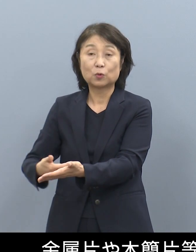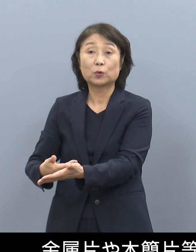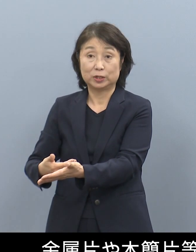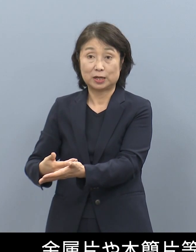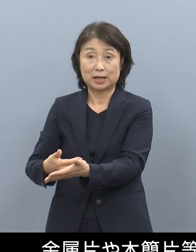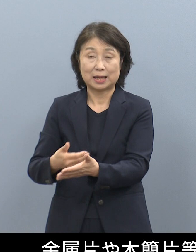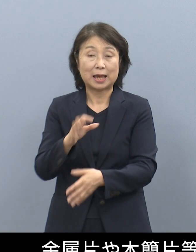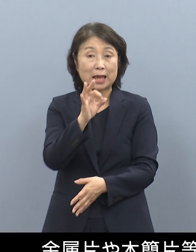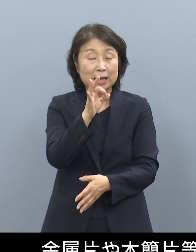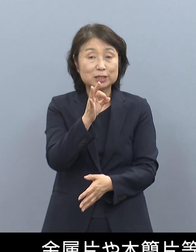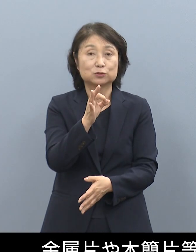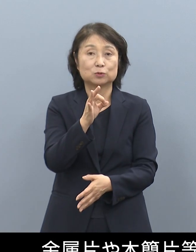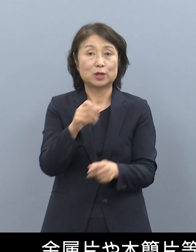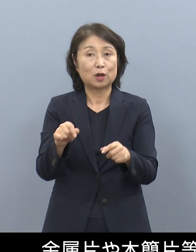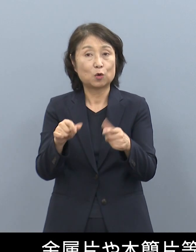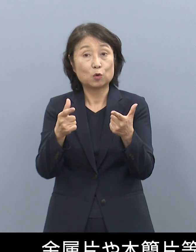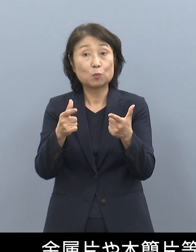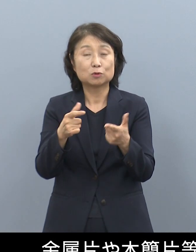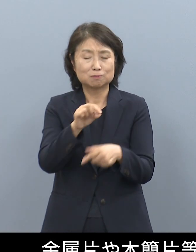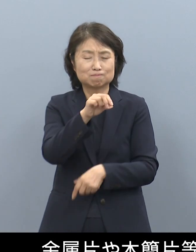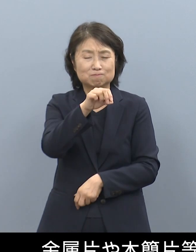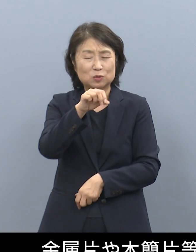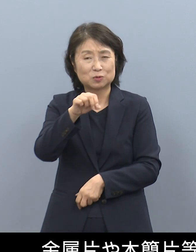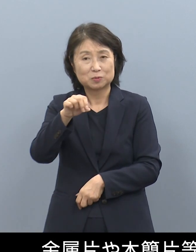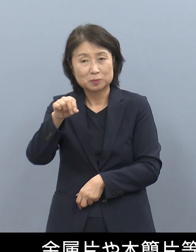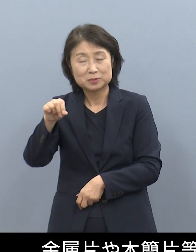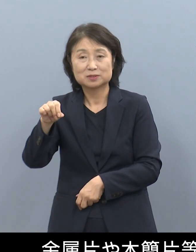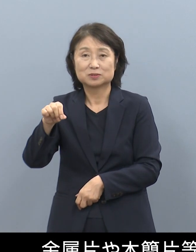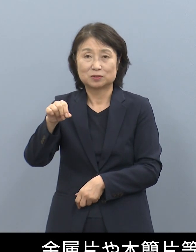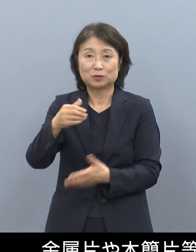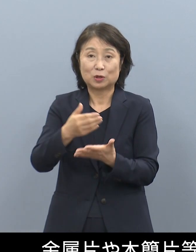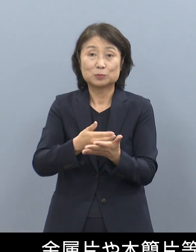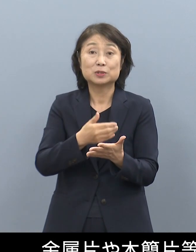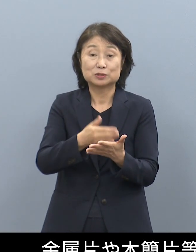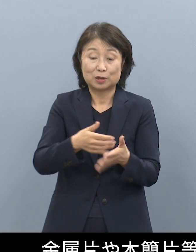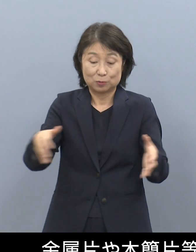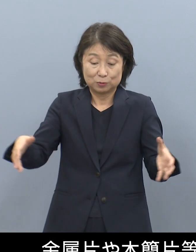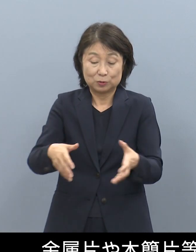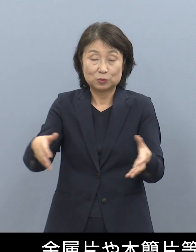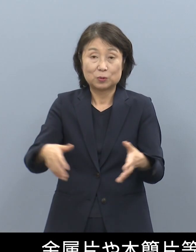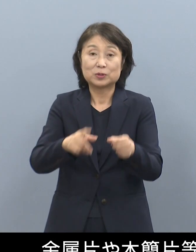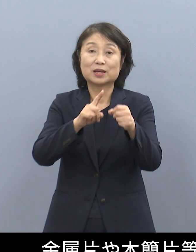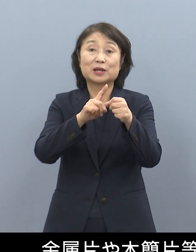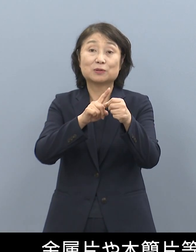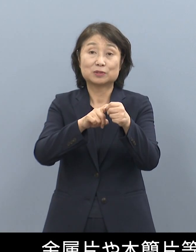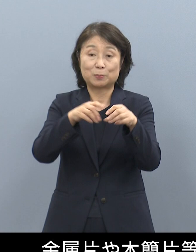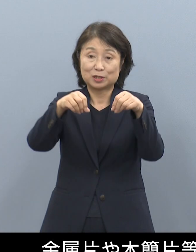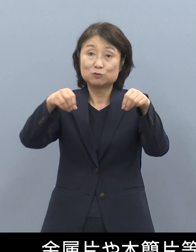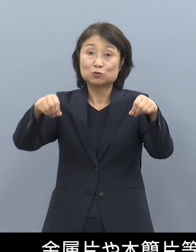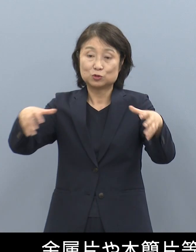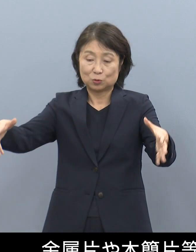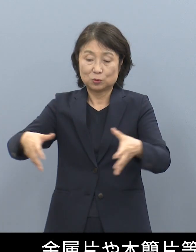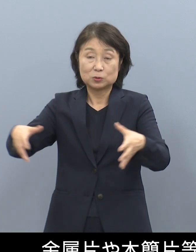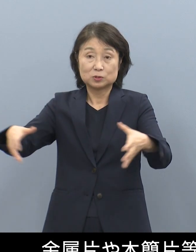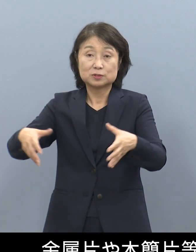属片や木管片等の微細な遺物を取り上げるため、土を採